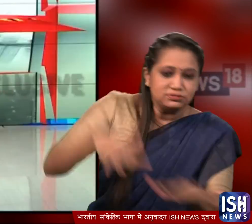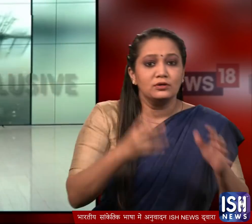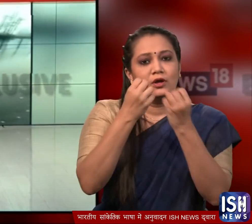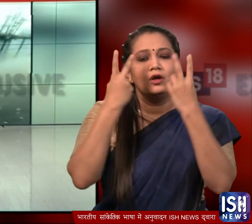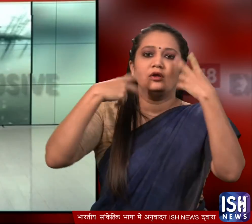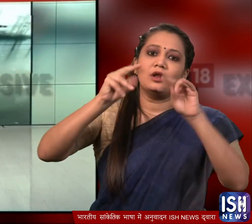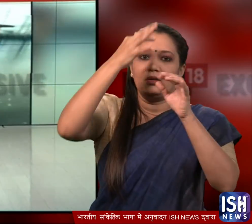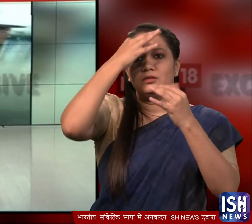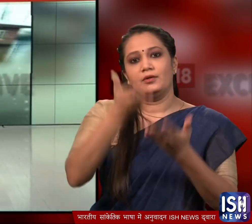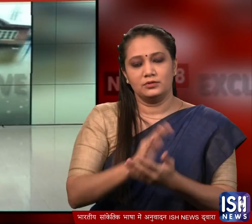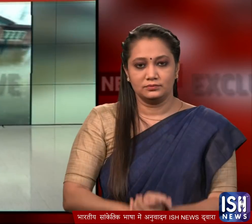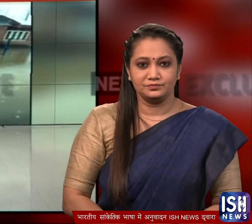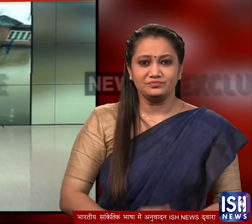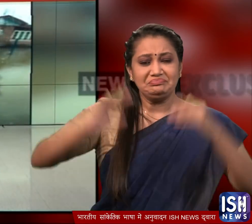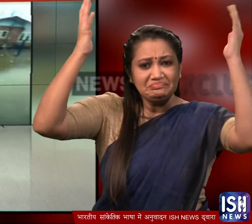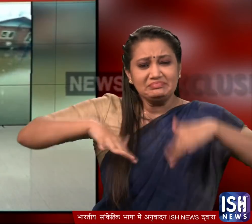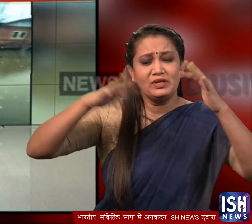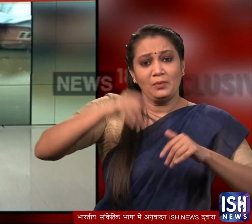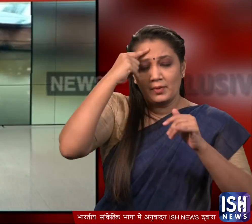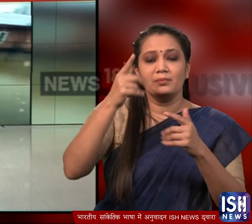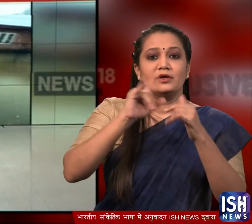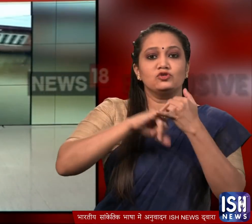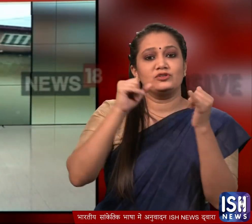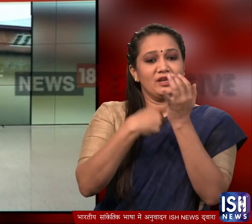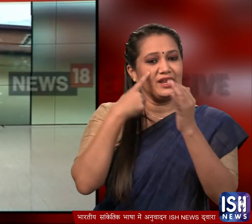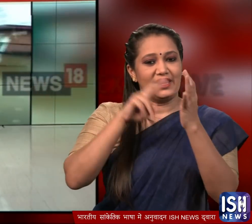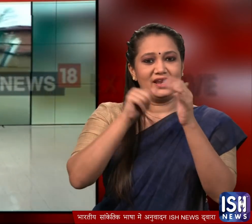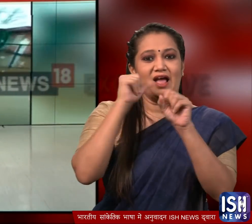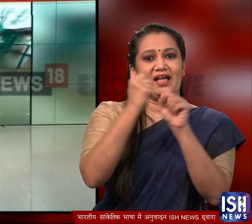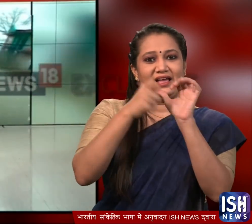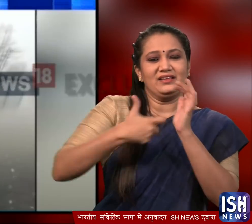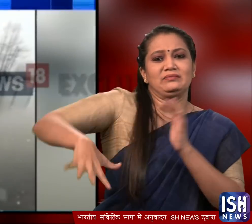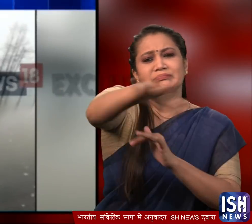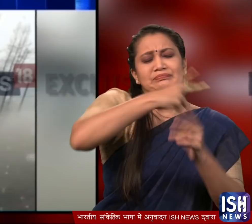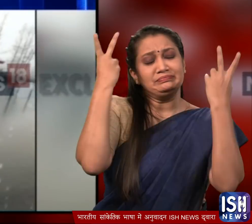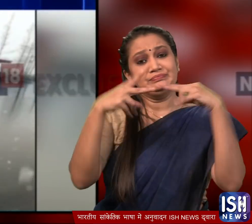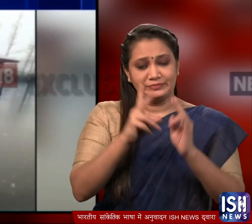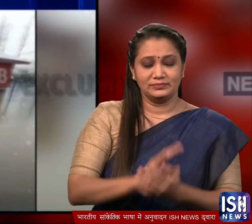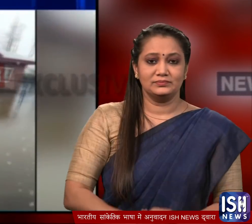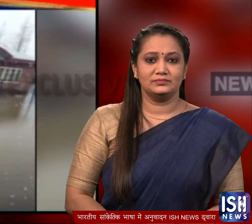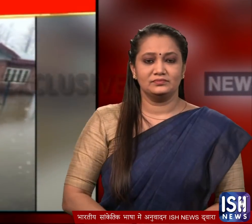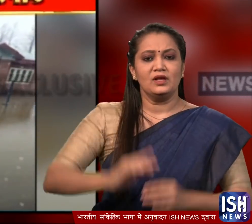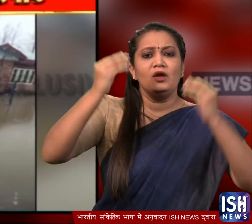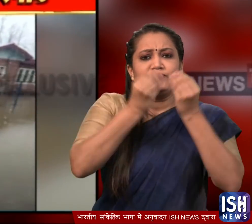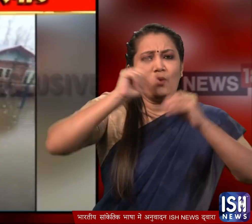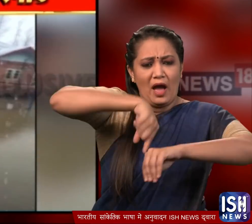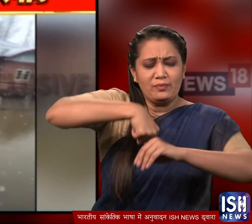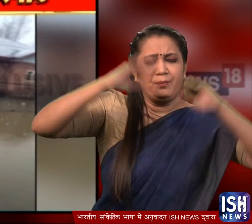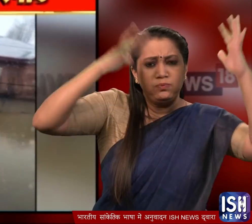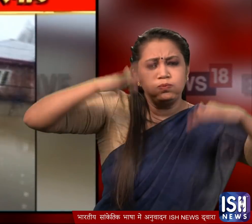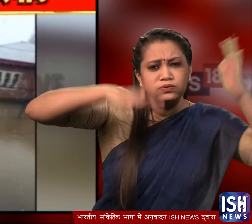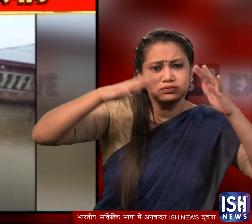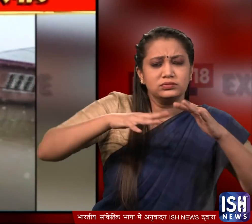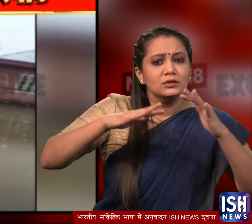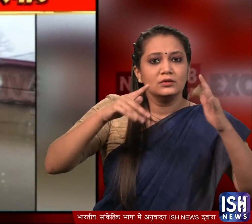सामने दोहरी चुनौती खड़ी कर दी। बारिश का सबसे ज्यादा असर श्रीनगर में पड़ा, जहां कुछ घंटों तक हुई बारिश की वजह